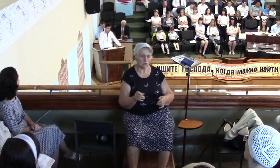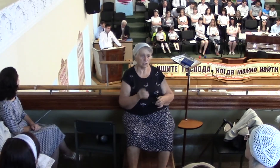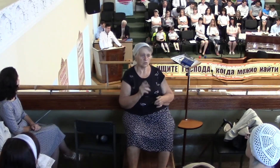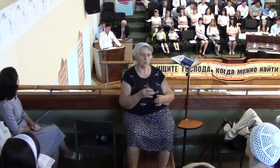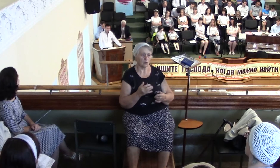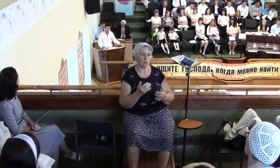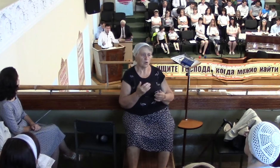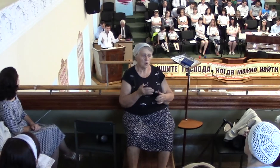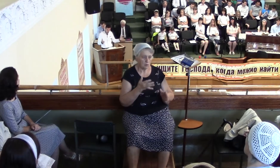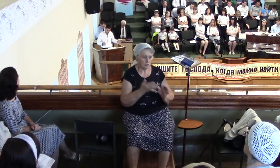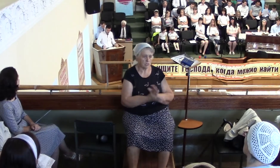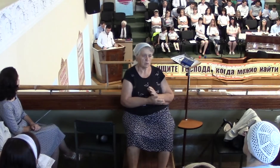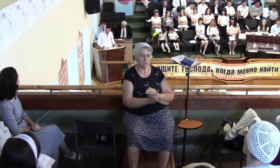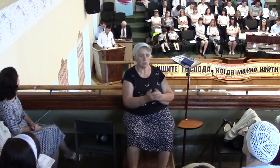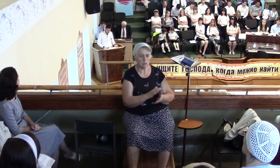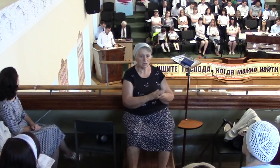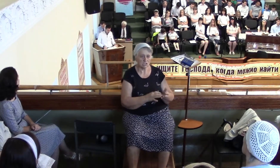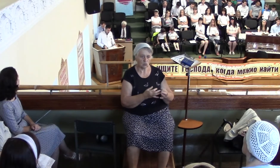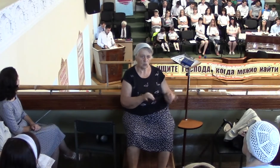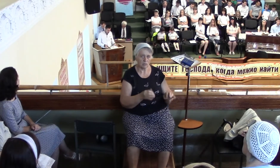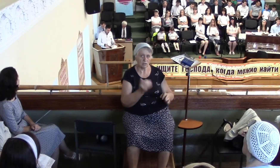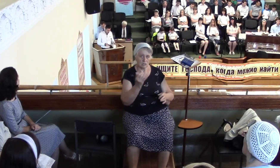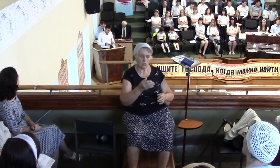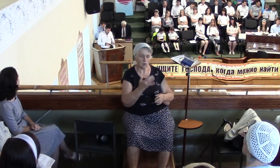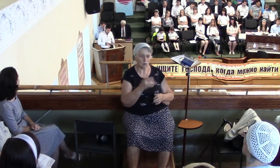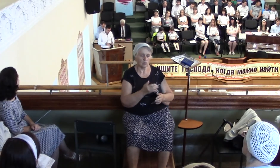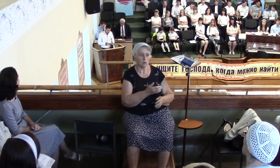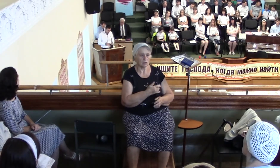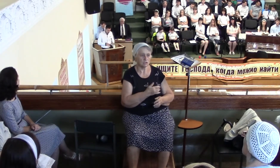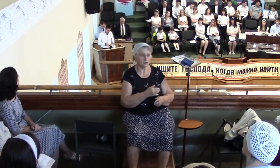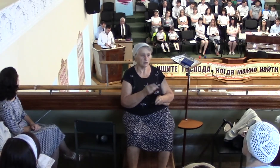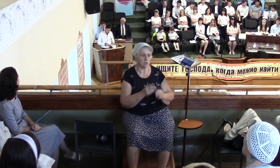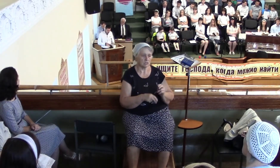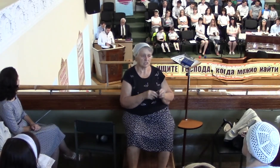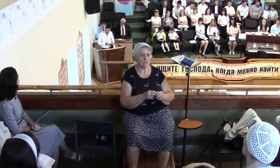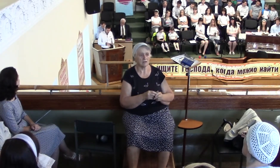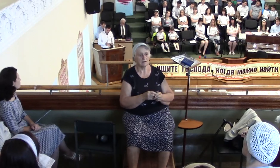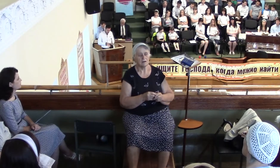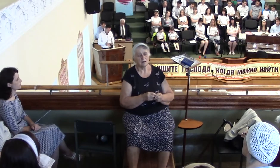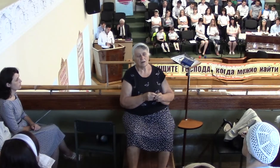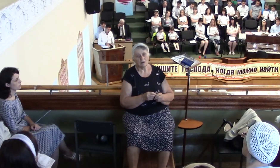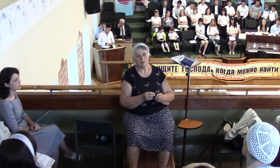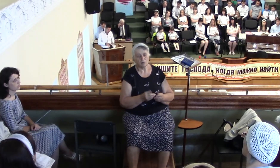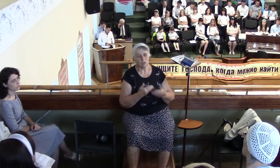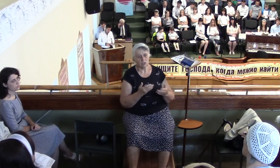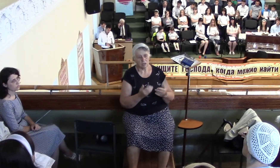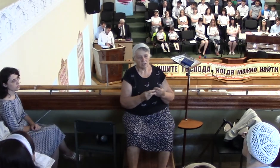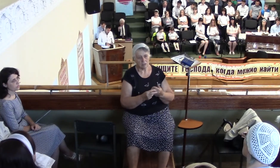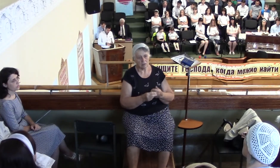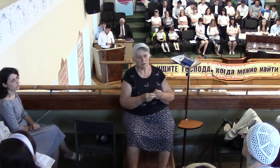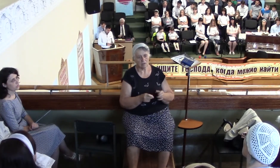которые понимают, что мы искуплены Его кровью, хотелось бы в заключение текст Священного Писания прочитать, который должен побудить